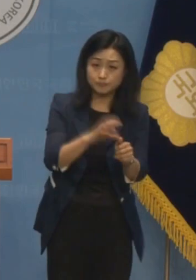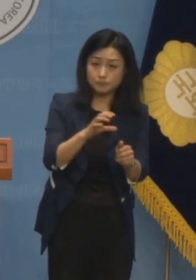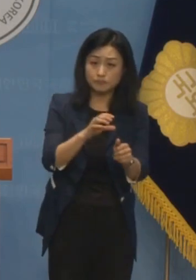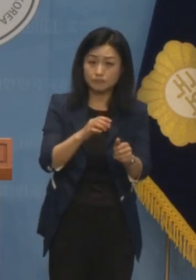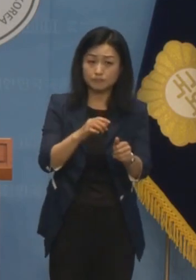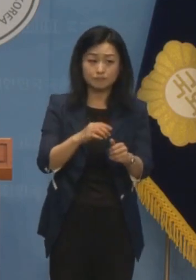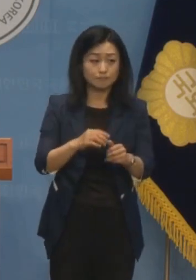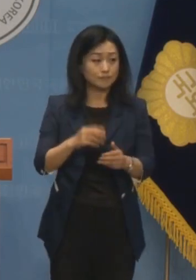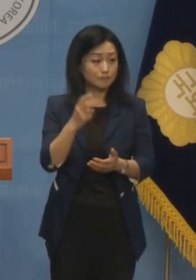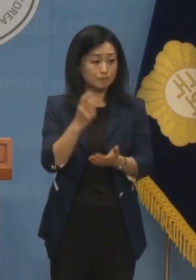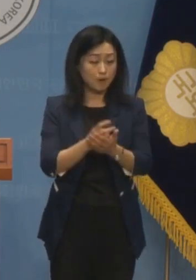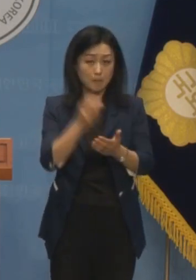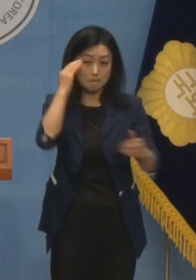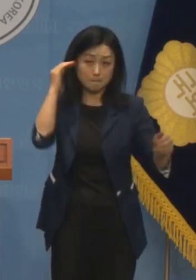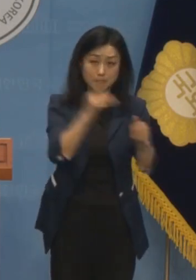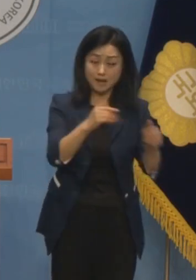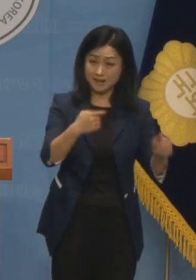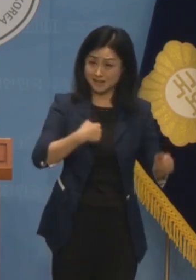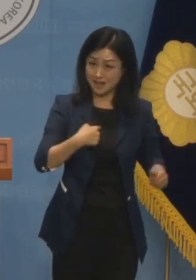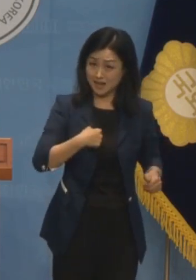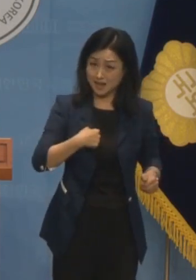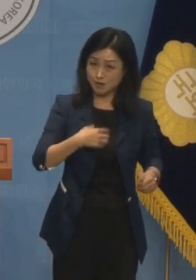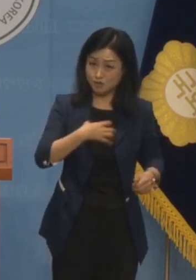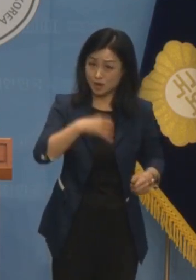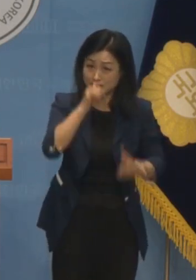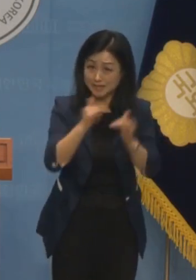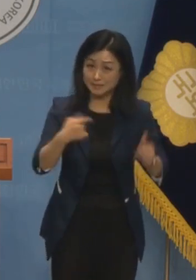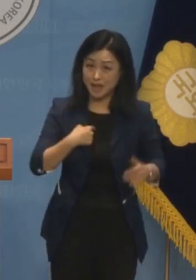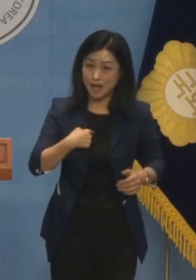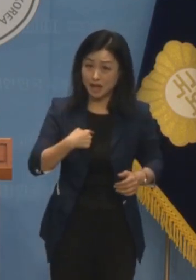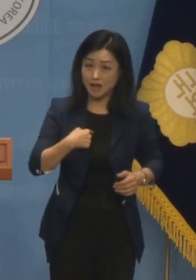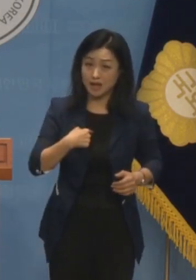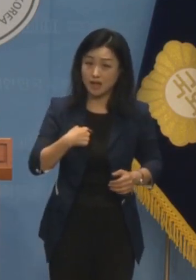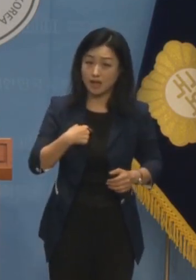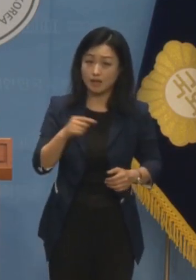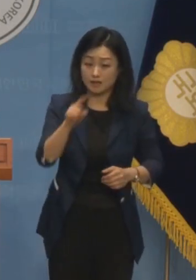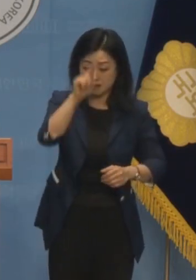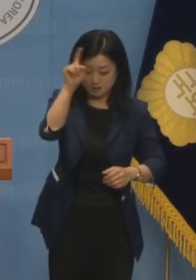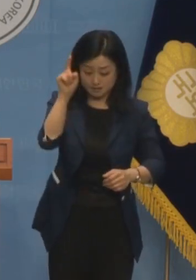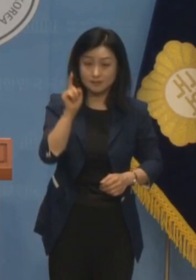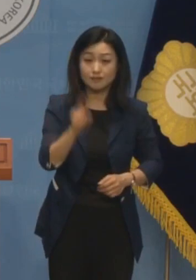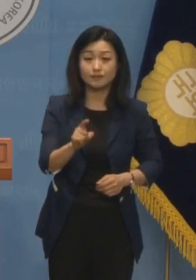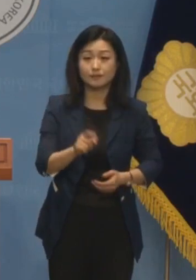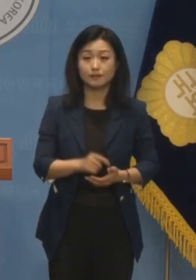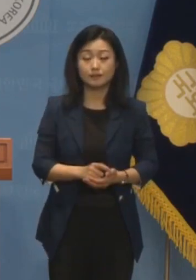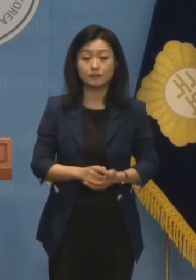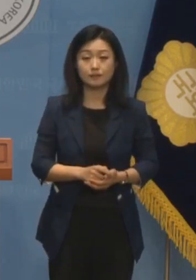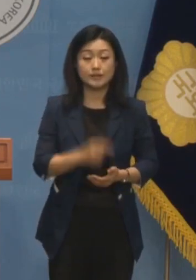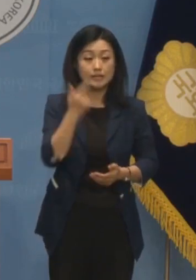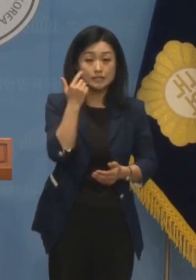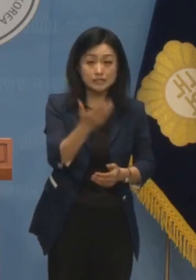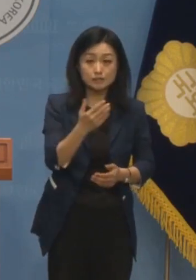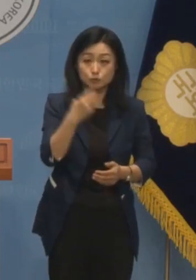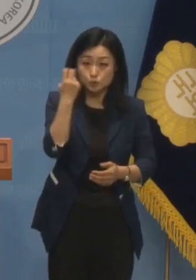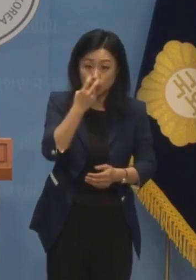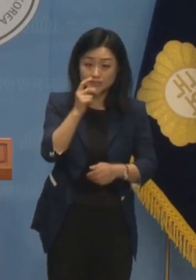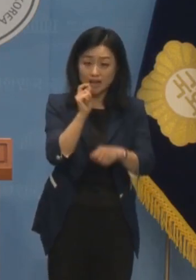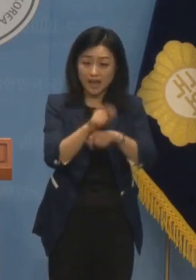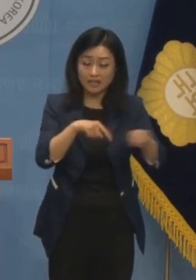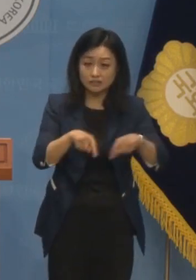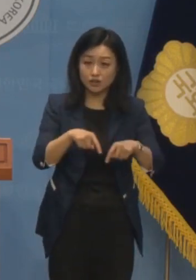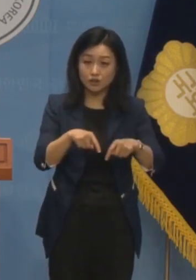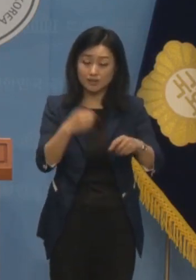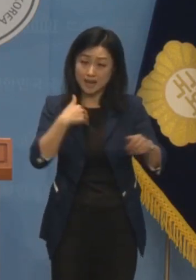공정한 사법 절차의 진행을 방해할 우려가 있는 사람인가요? 질문, 조사 등의 행정 절차의